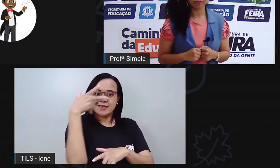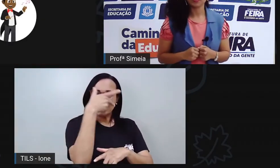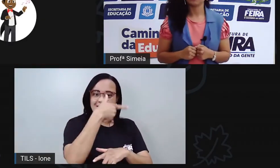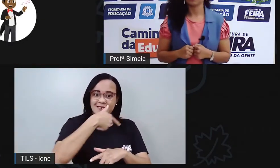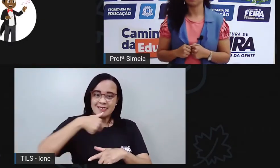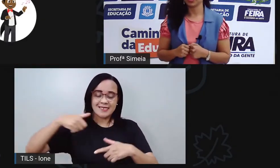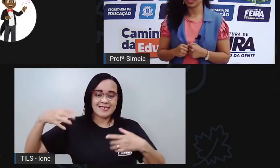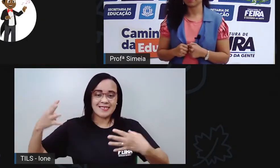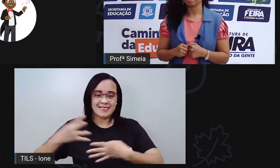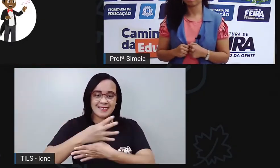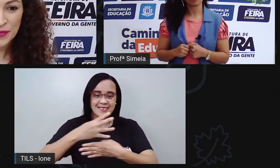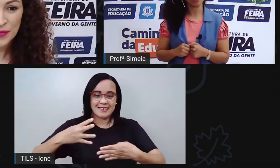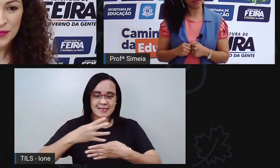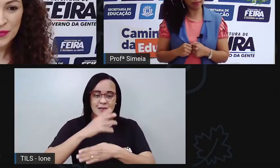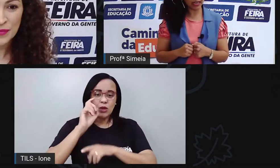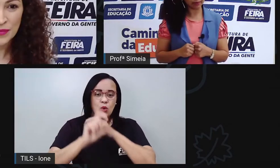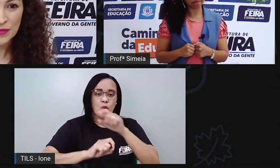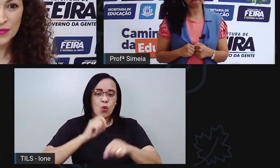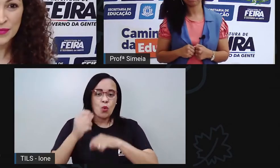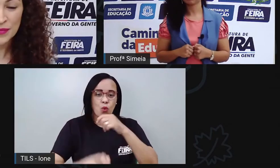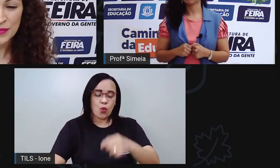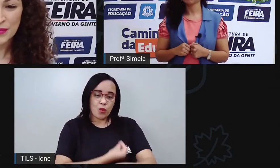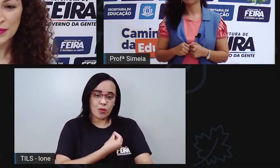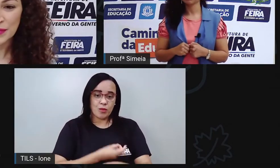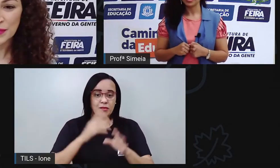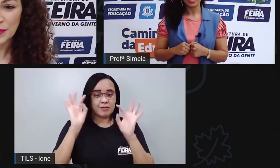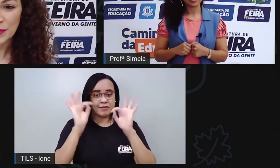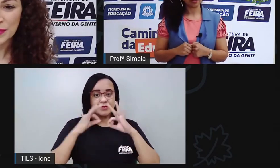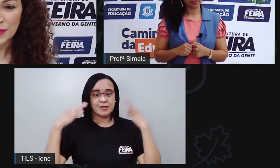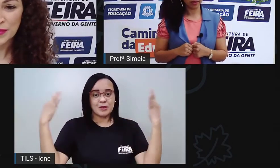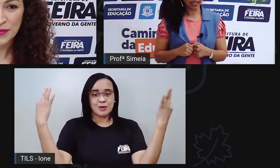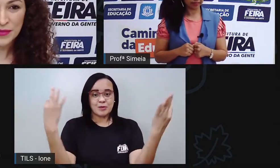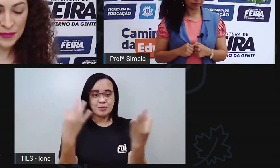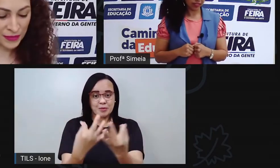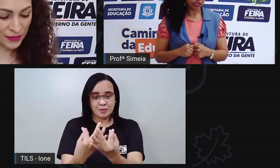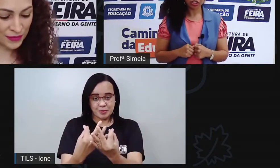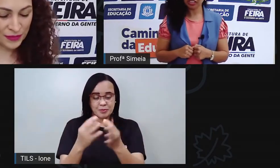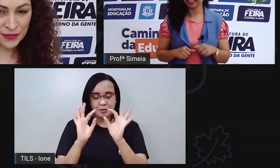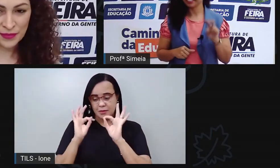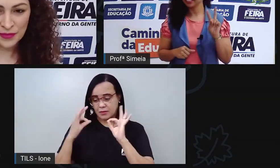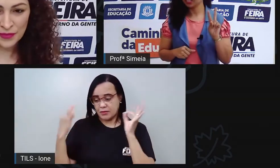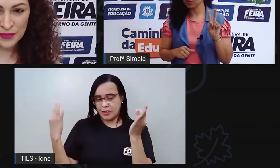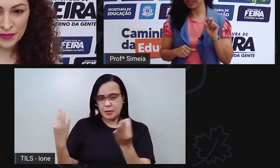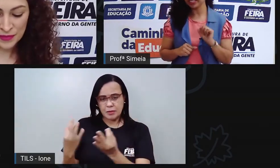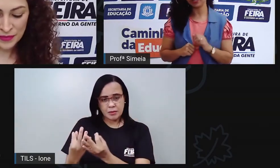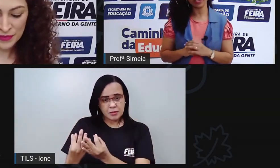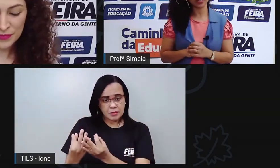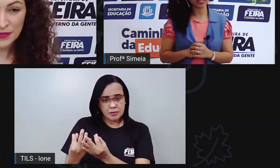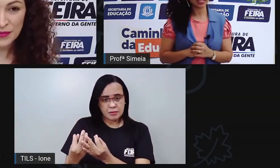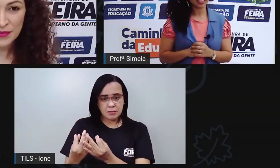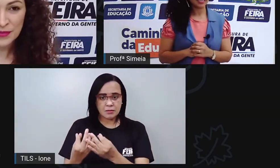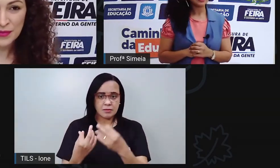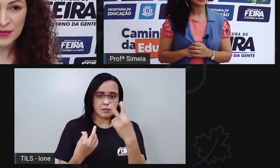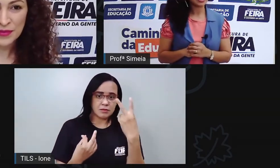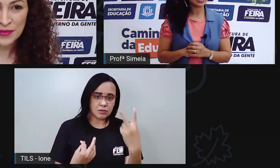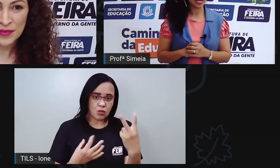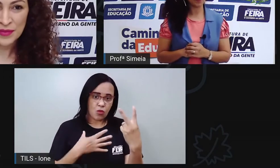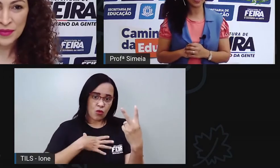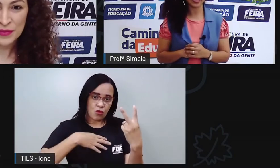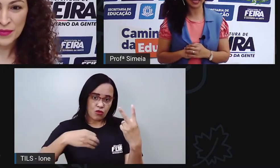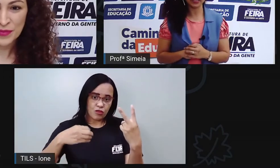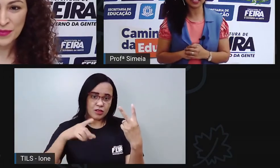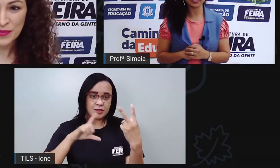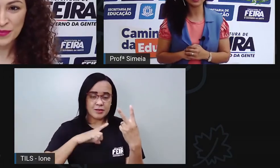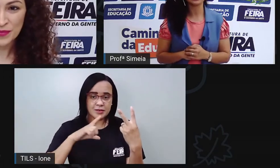cidade vivia uma família. Esta família tinha dois filhos e eles